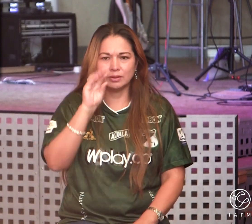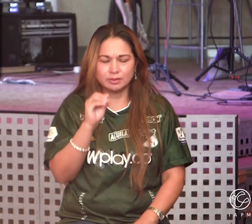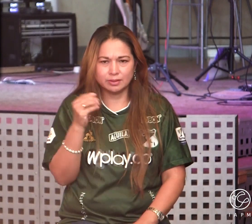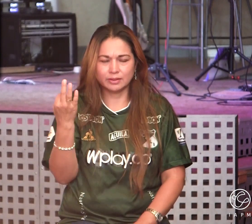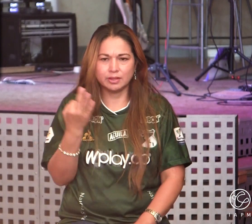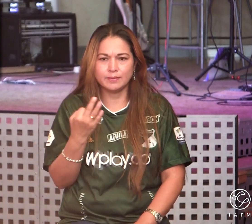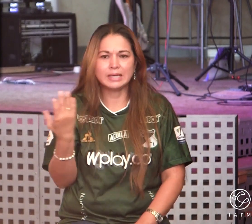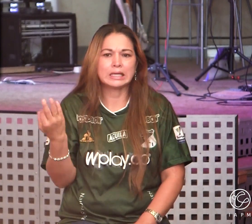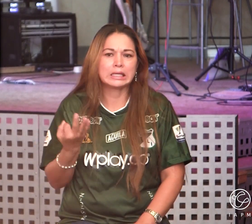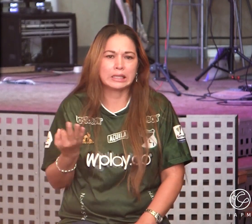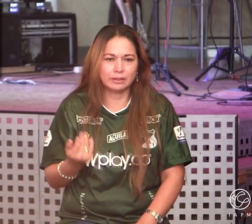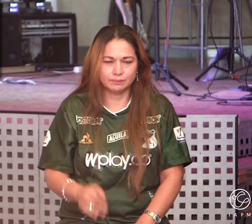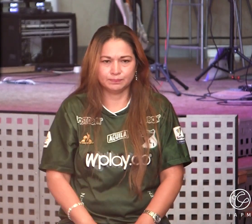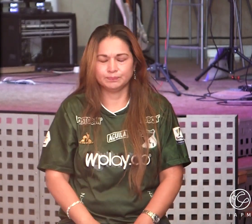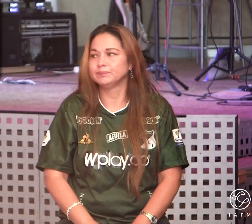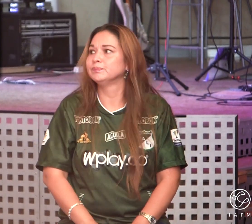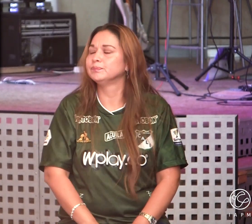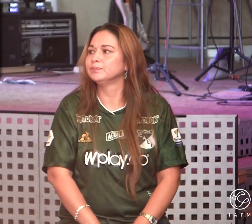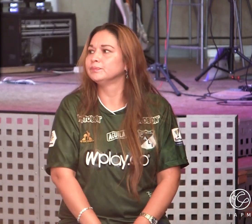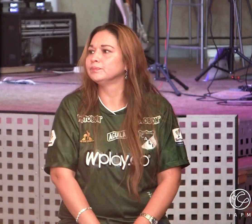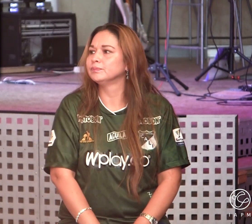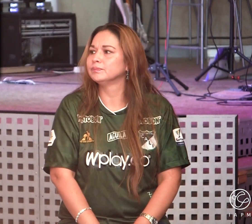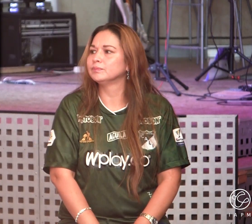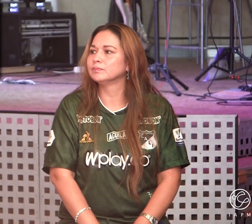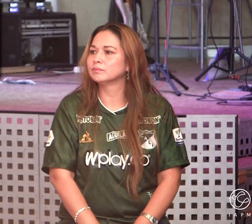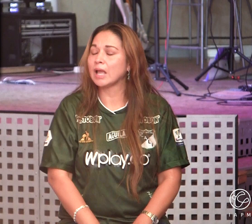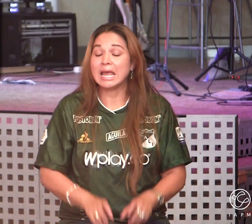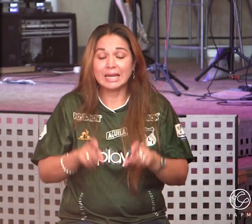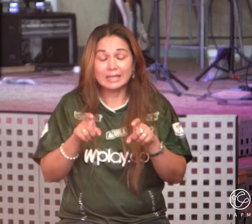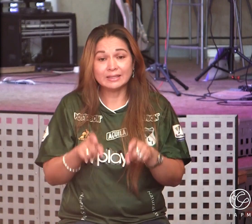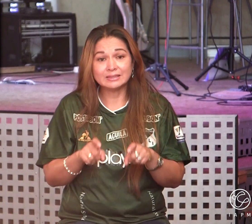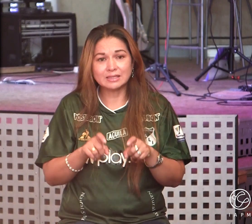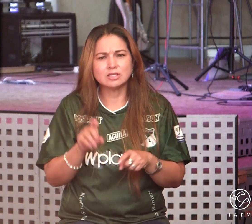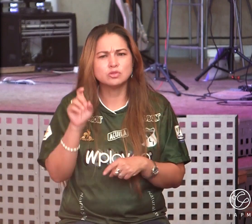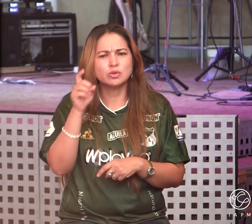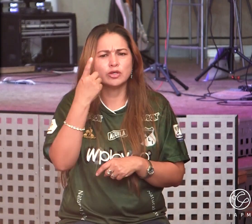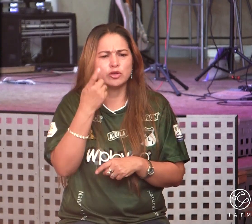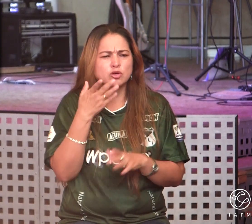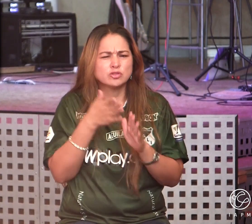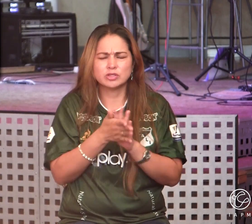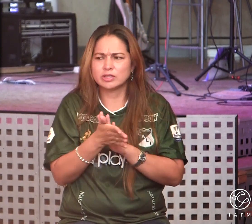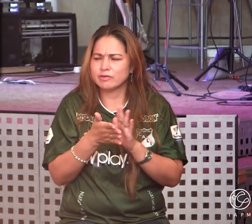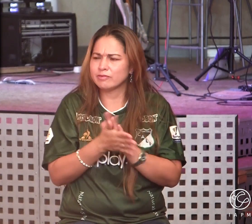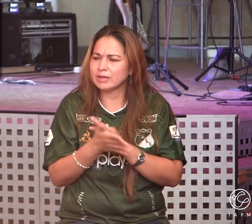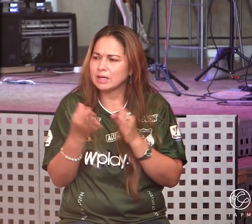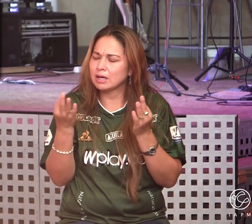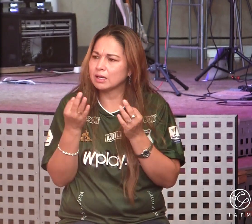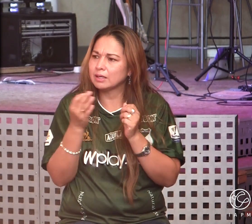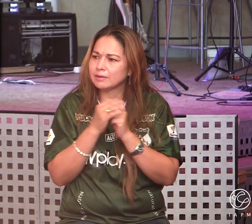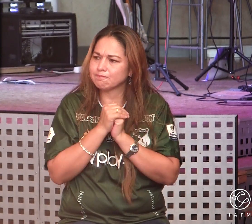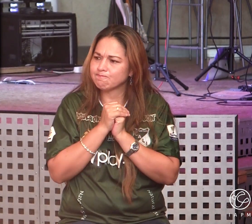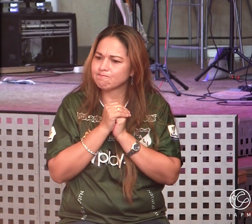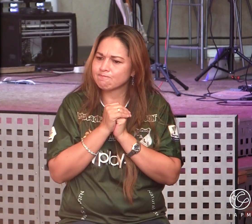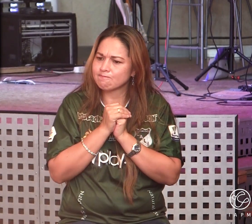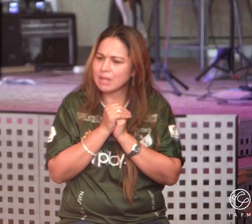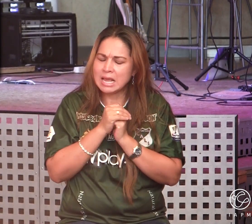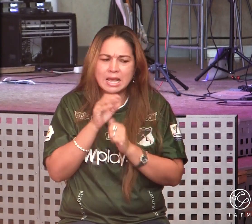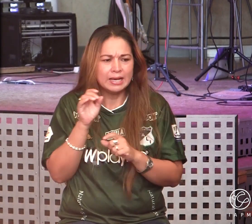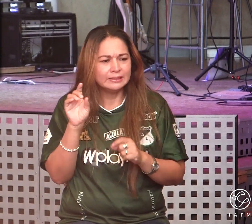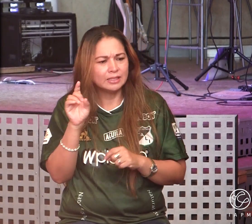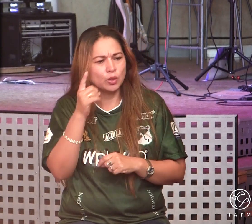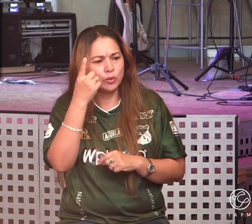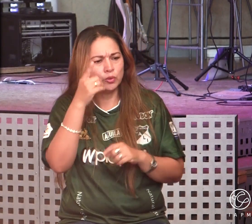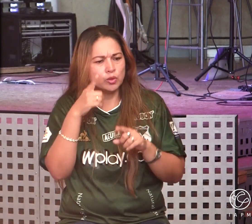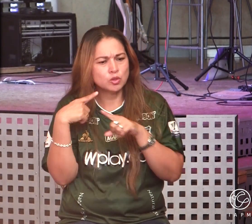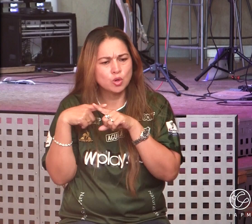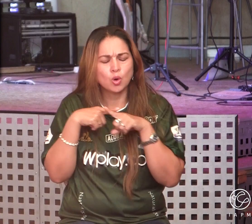¿no? Es más una dimensión. Ese descanso de Dios que puede ser, ese compartir con Dios, ese entrar como en